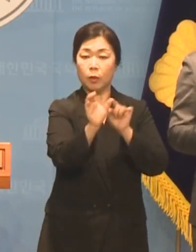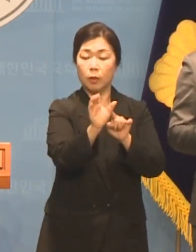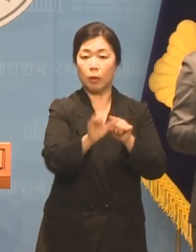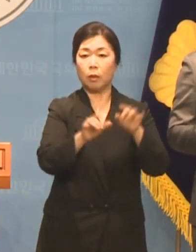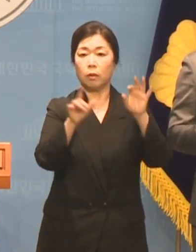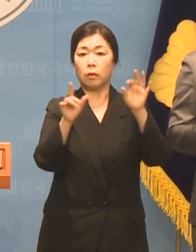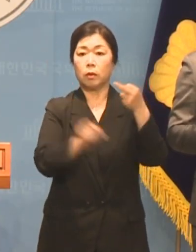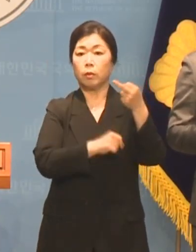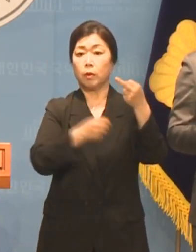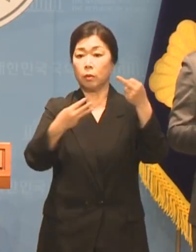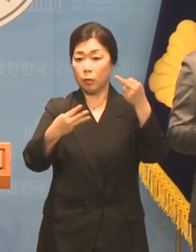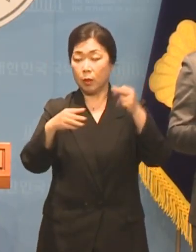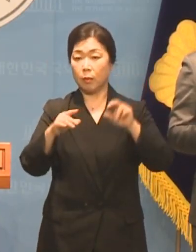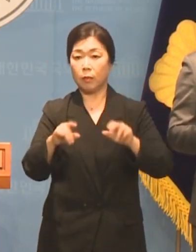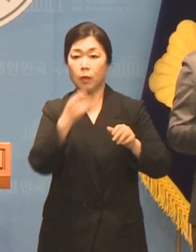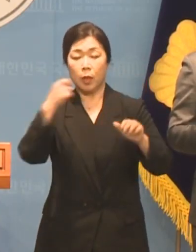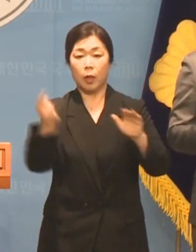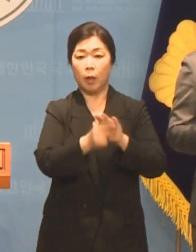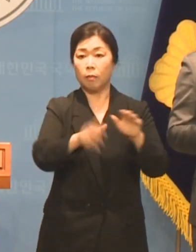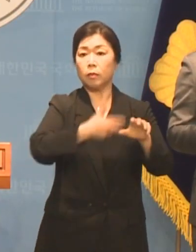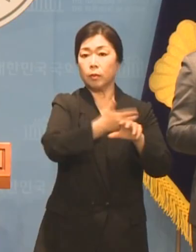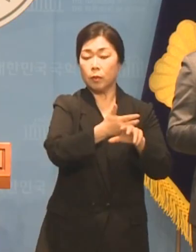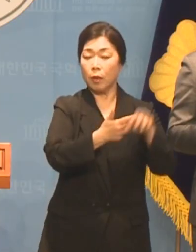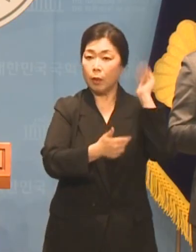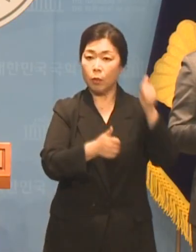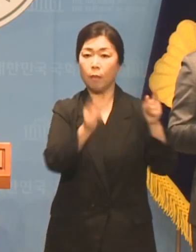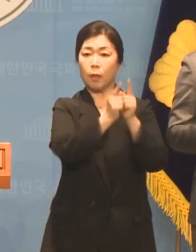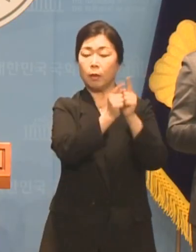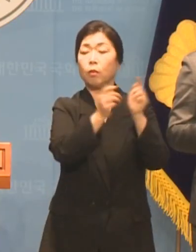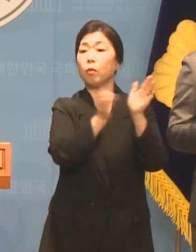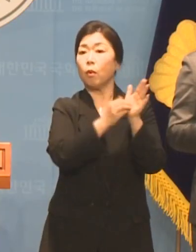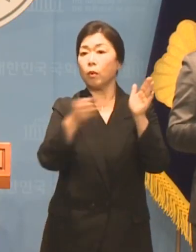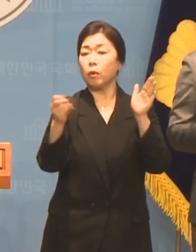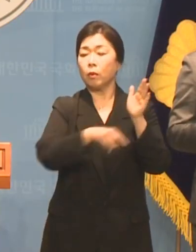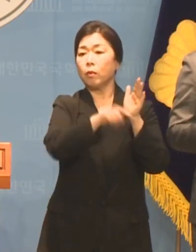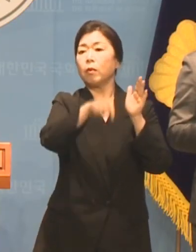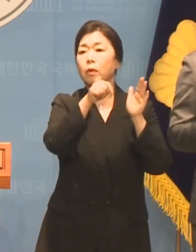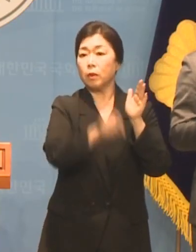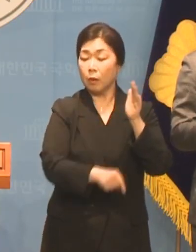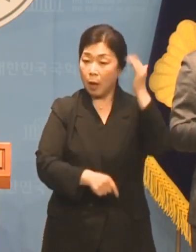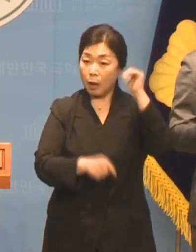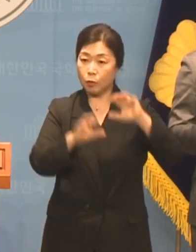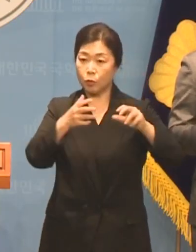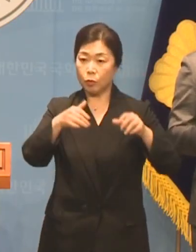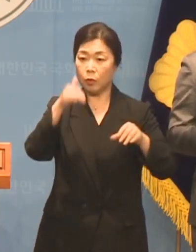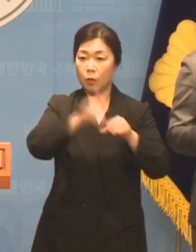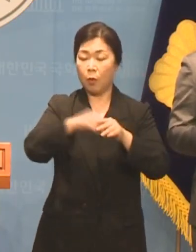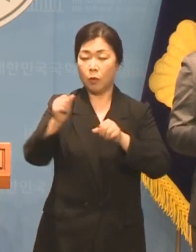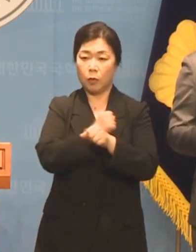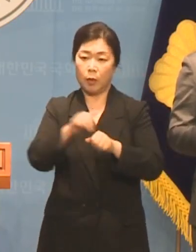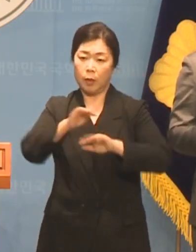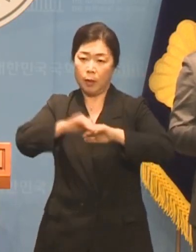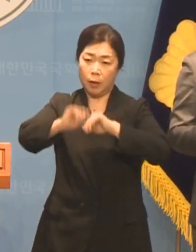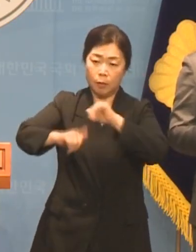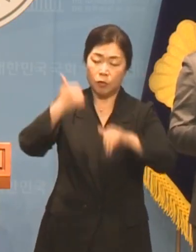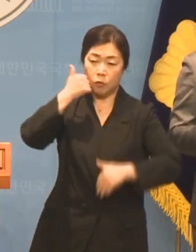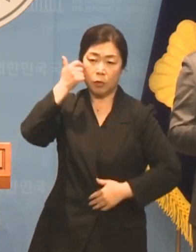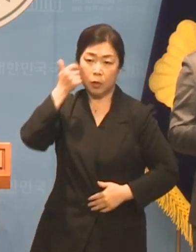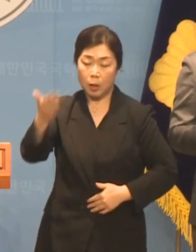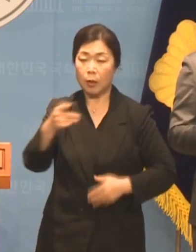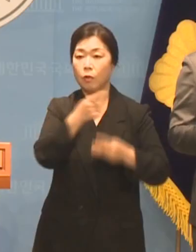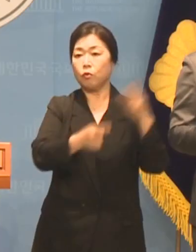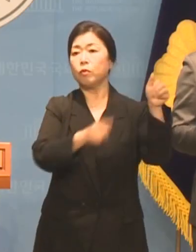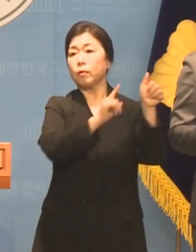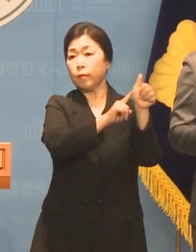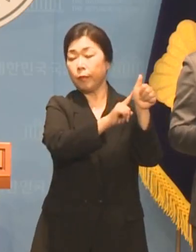12.3 계엄 이후 대통령 관저에서 윤석열을 만났고 그 자리에서 누가 한국 선거 조작에 개입하고 있는가라는 질문에